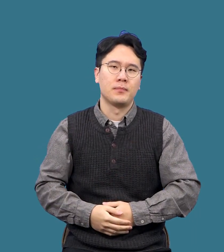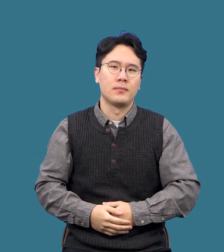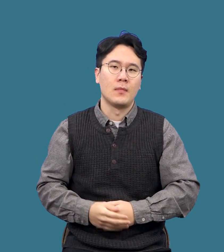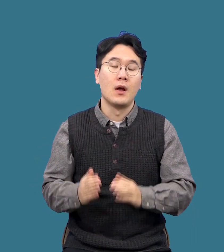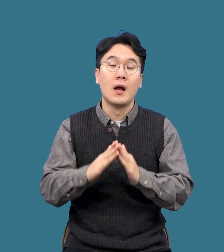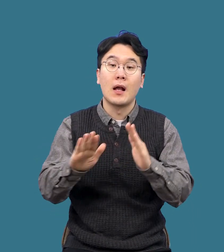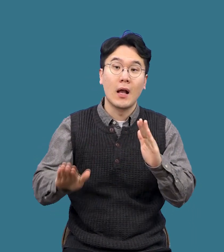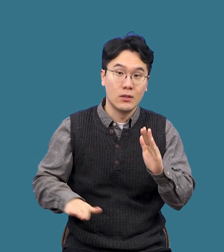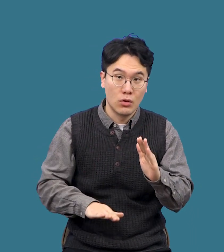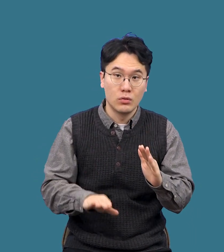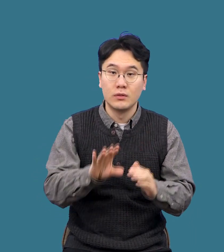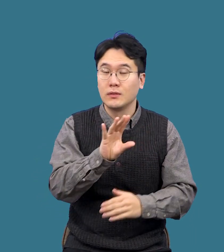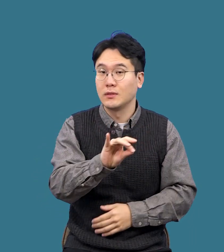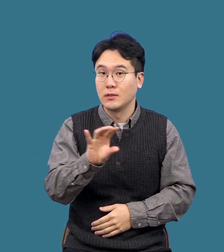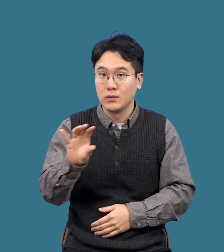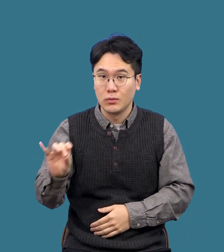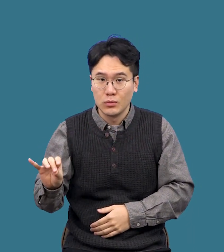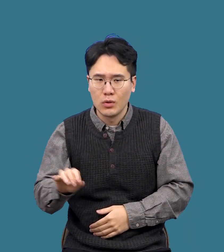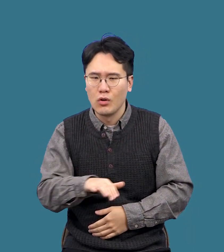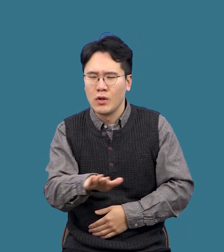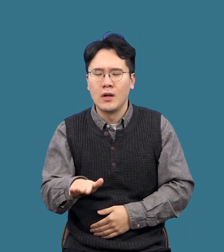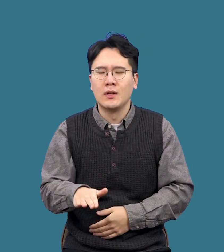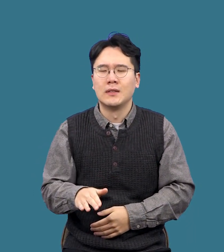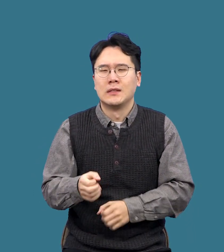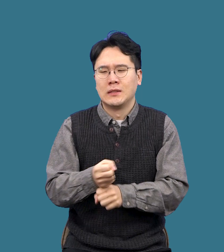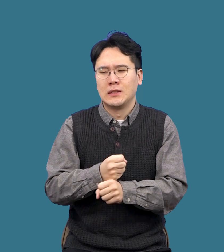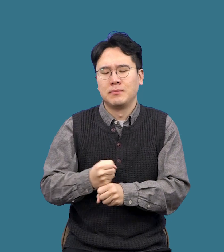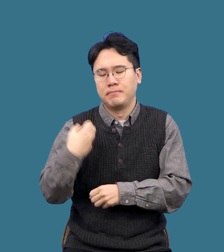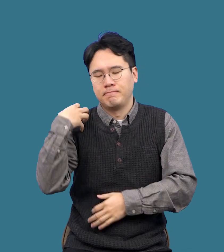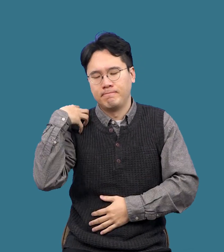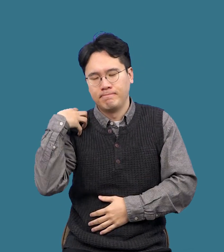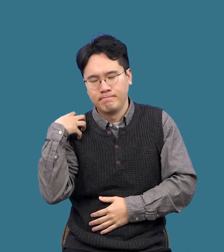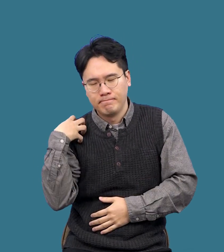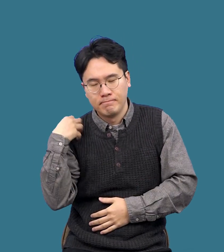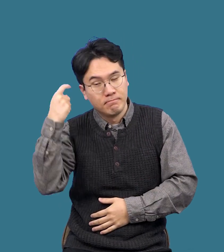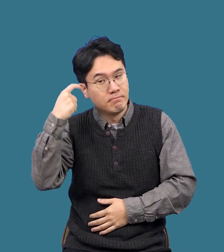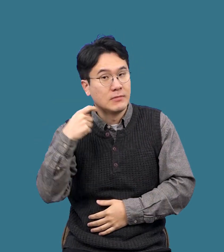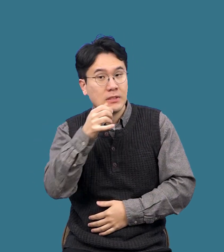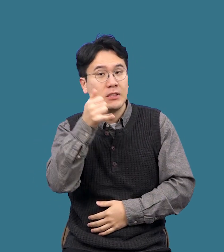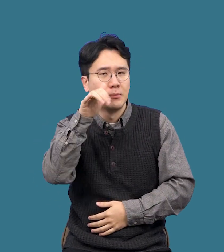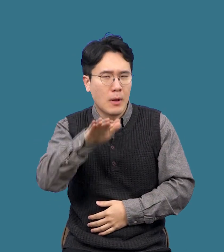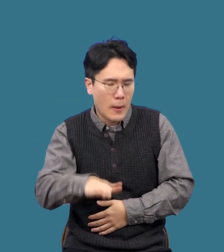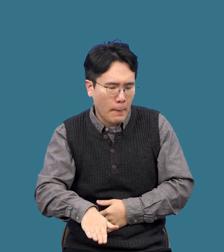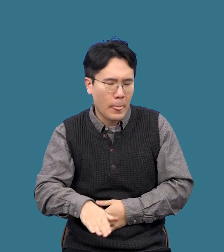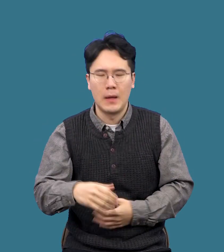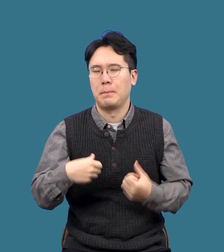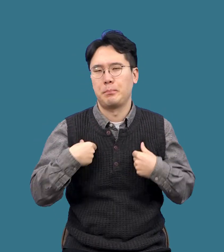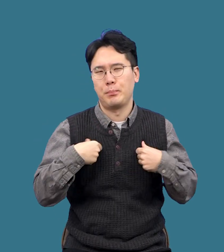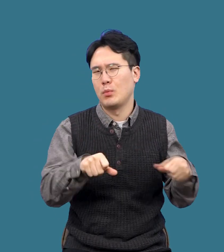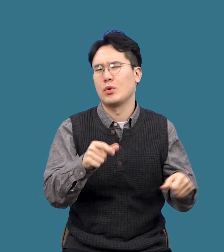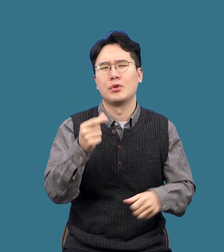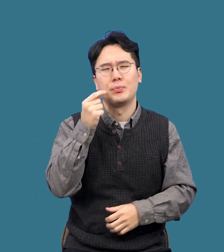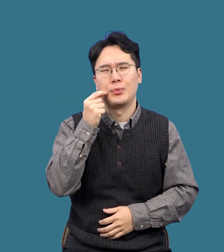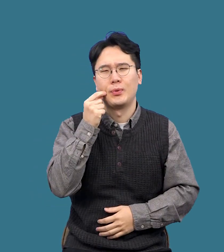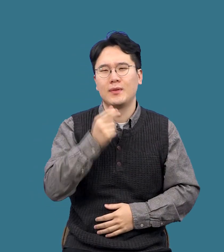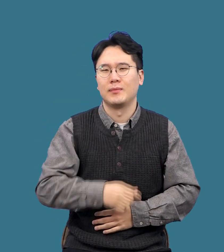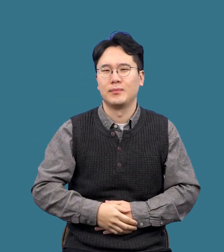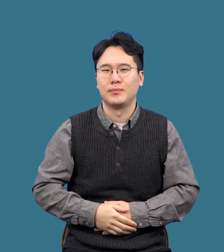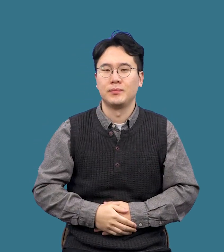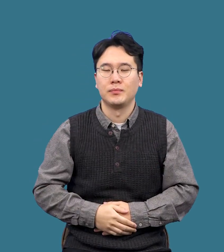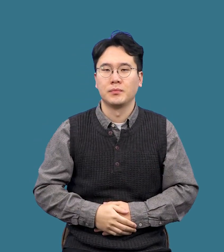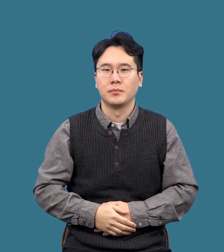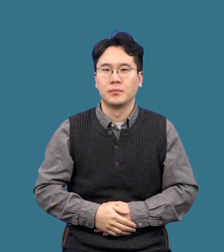가정을 포기할 수 없는 것과 마찬가지입니다. 자, 오늘의 본문은